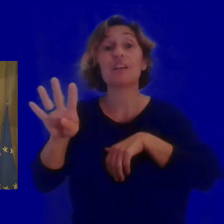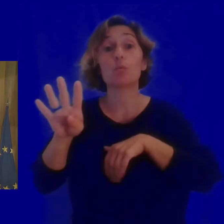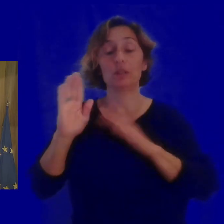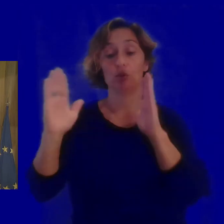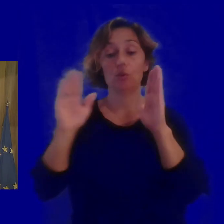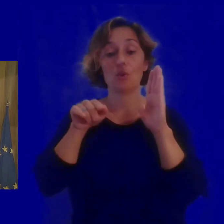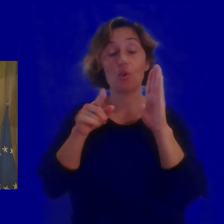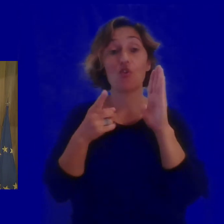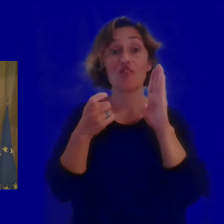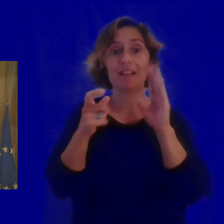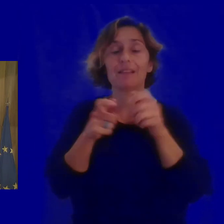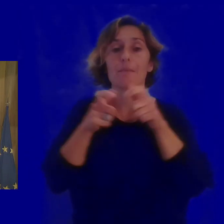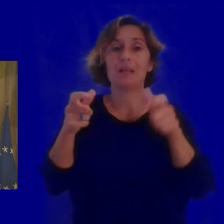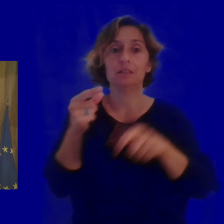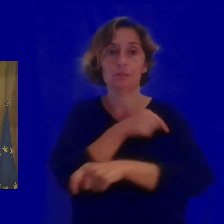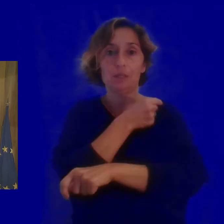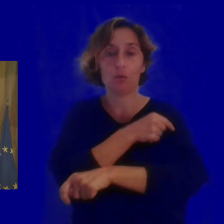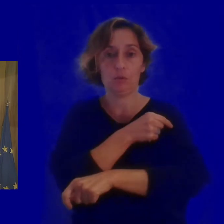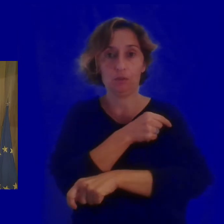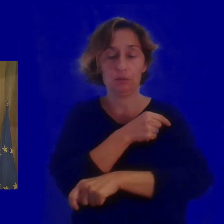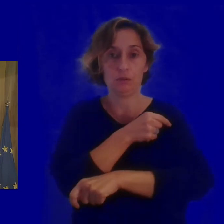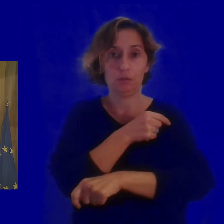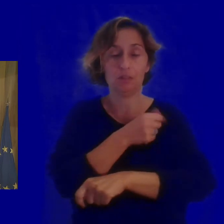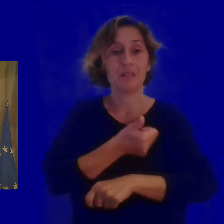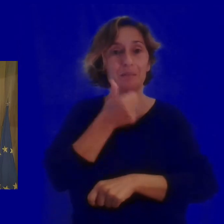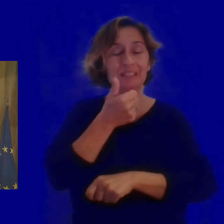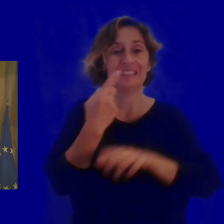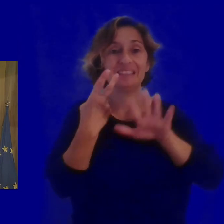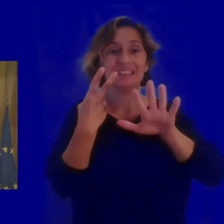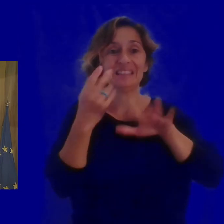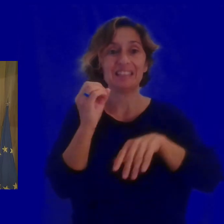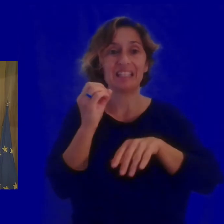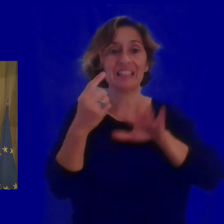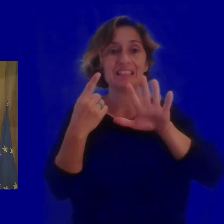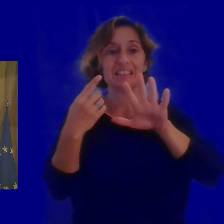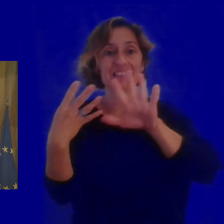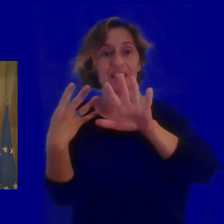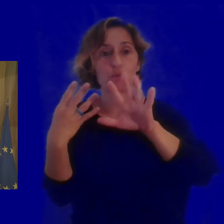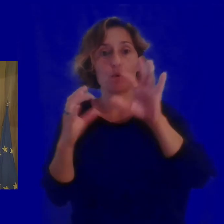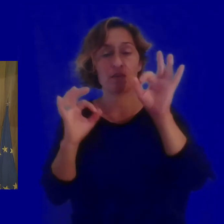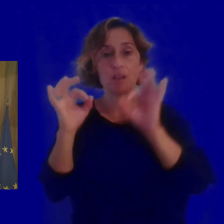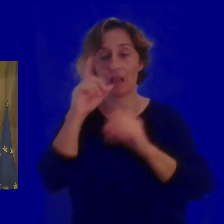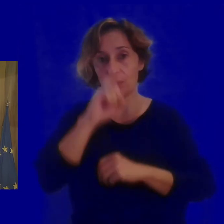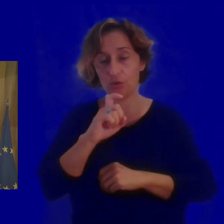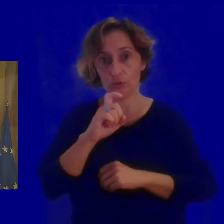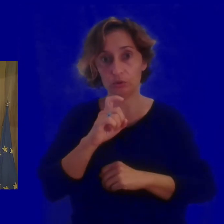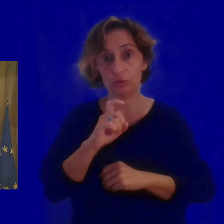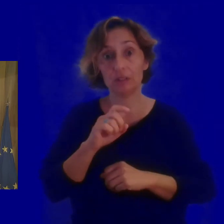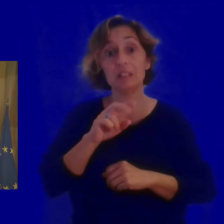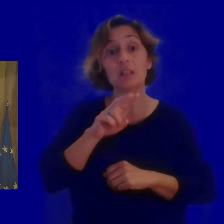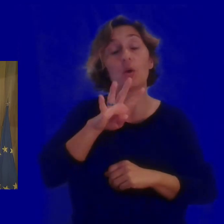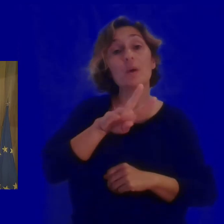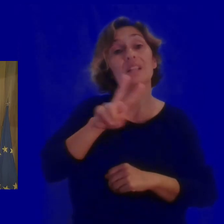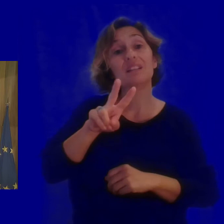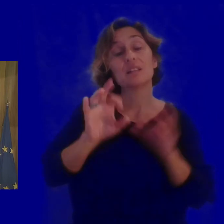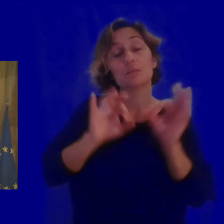especialmente en las personas de 60 a 69 años, en que las coberturas están en un 43,7% y